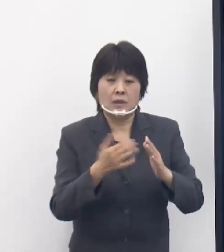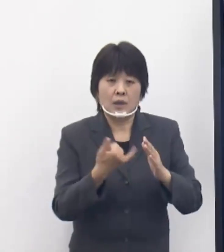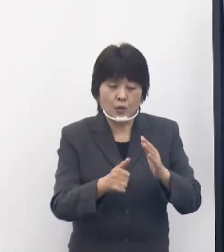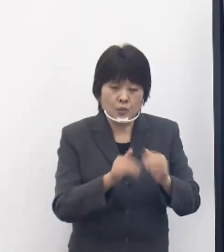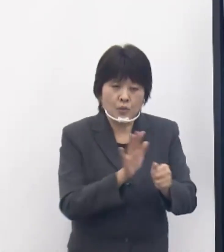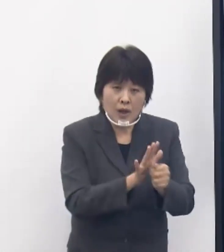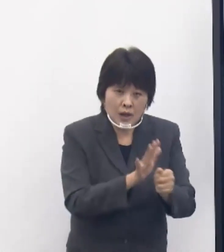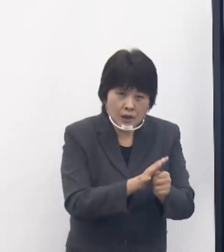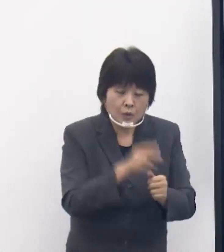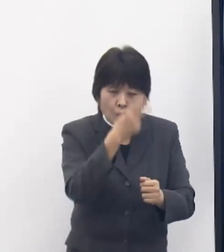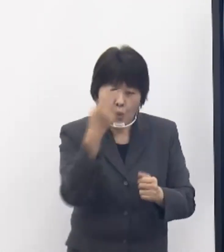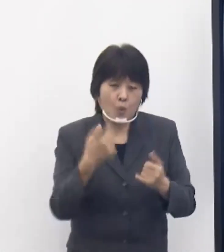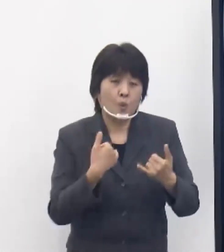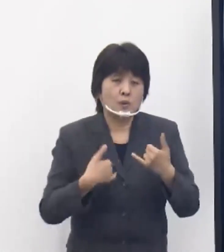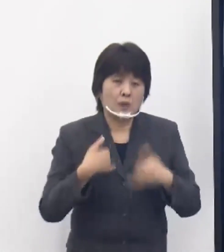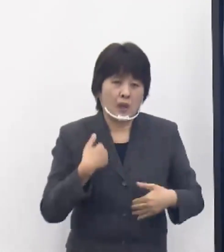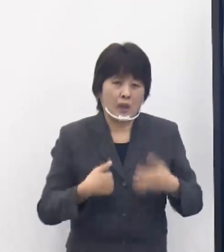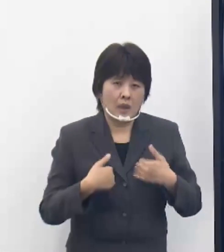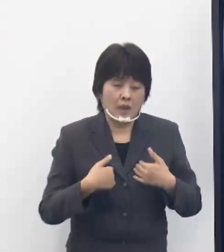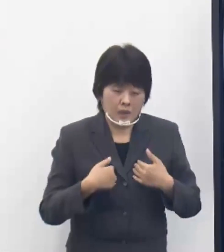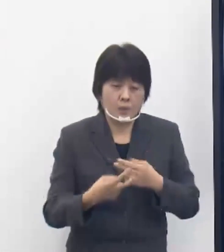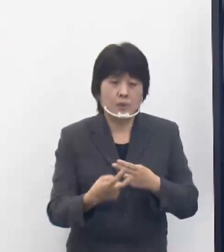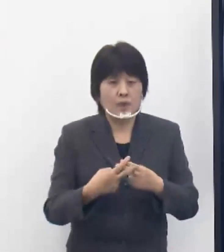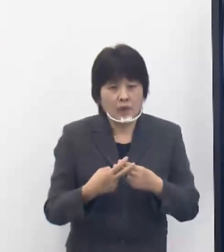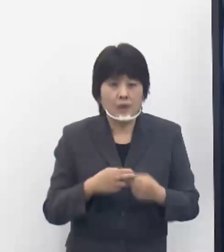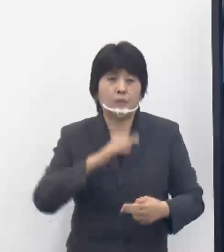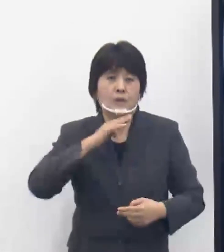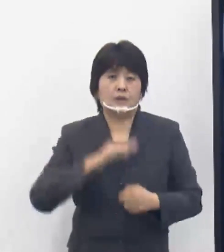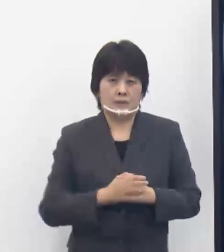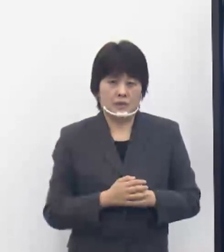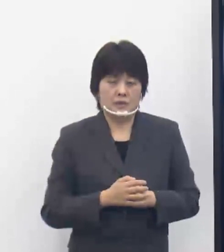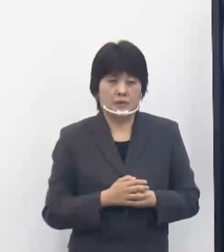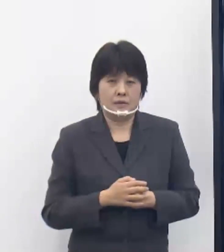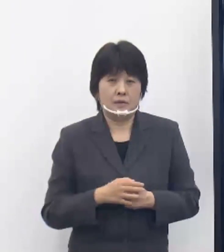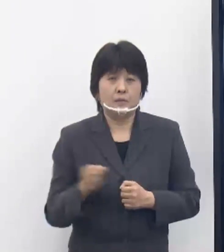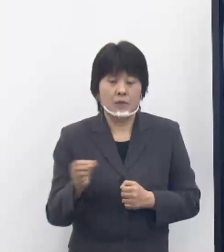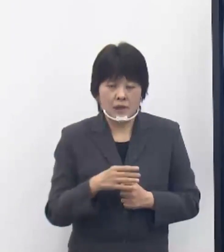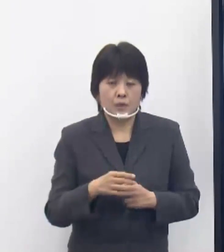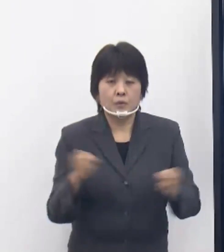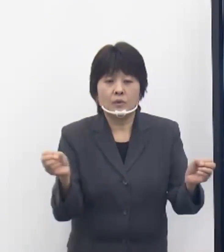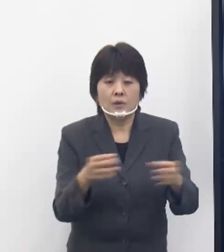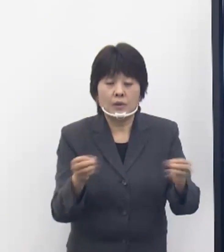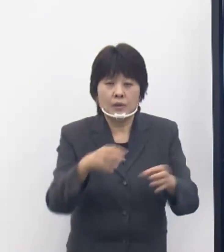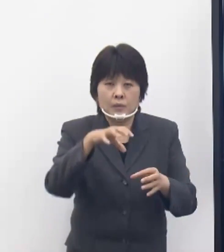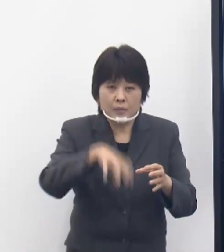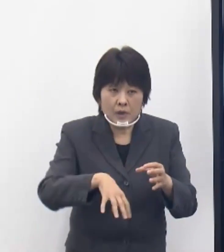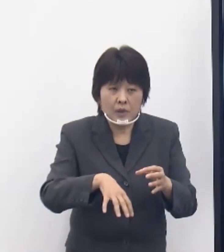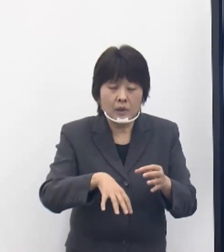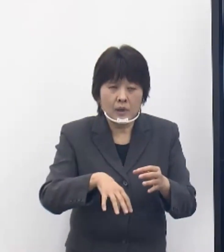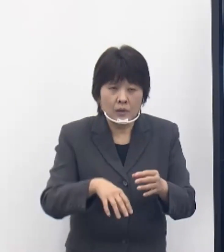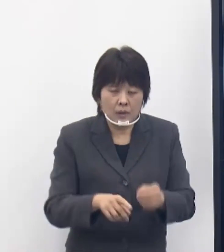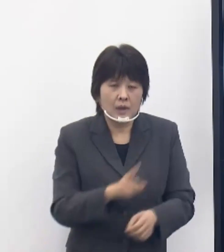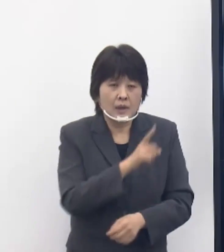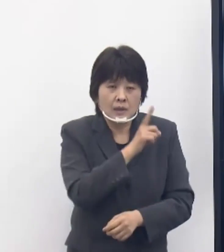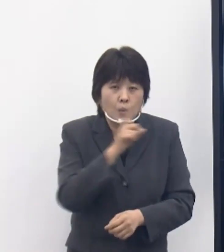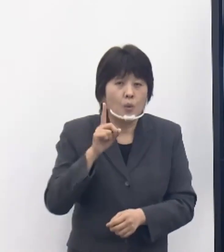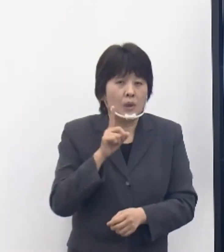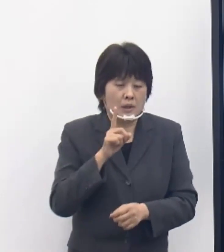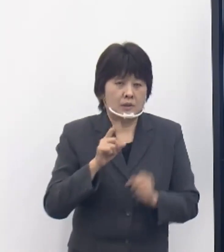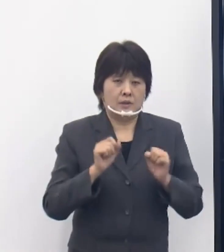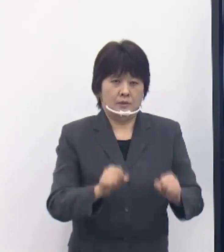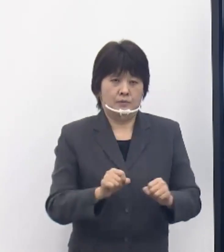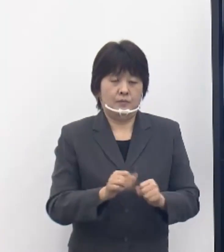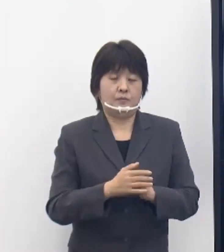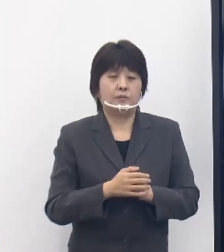ている高校生の参加を募集しています。なお、サロン自体は非公開で行います